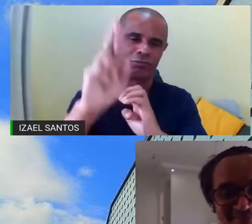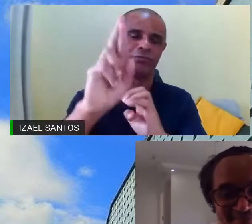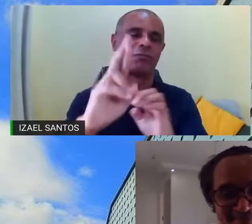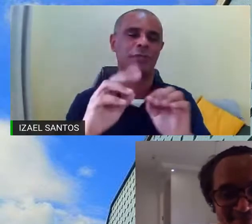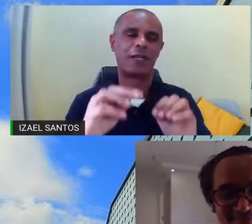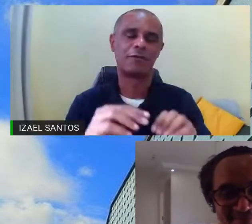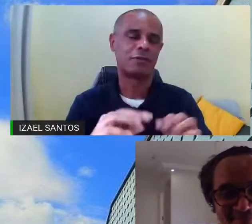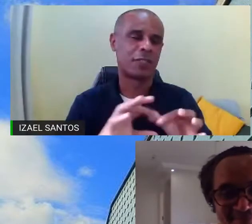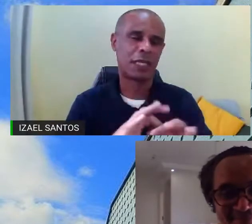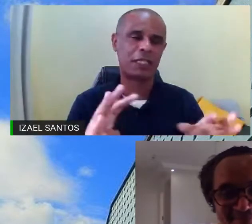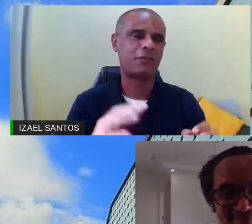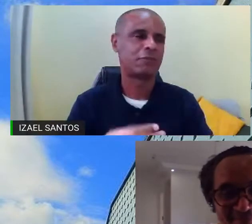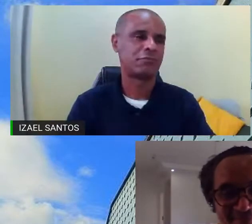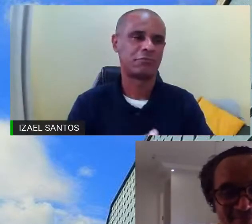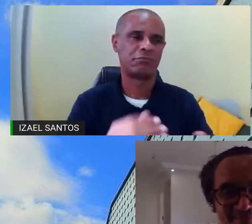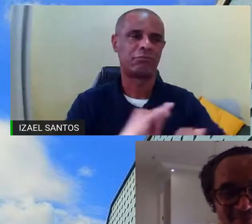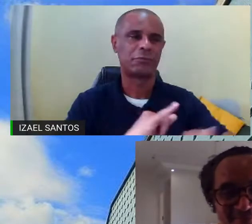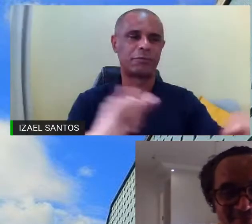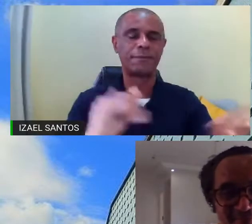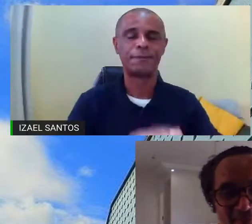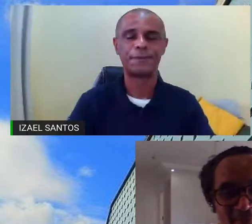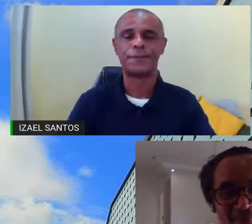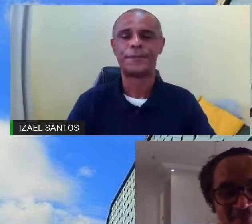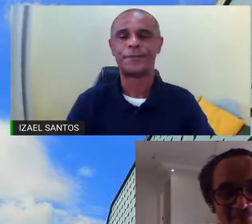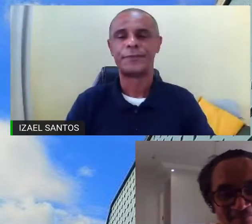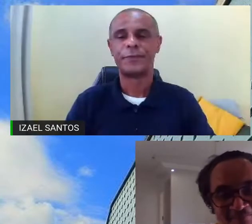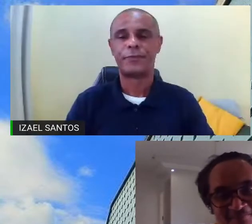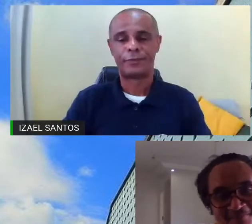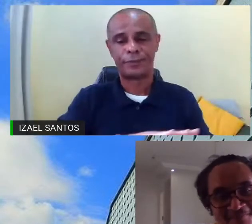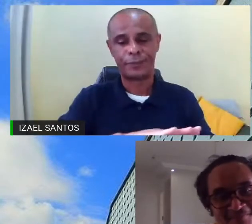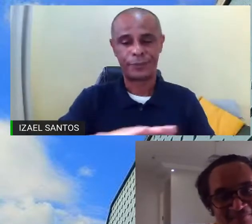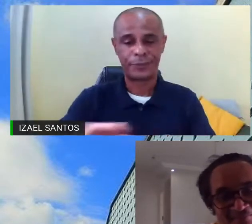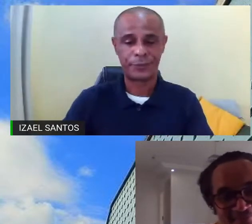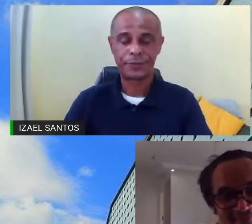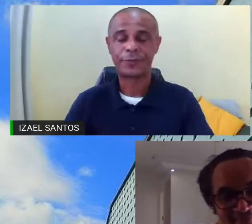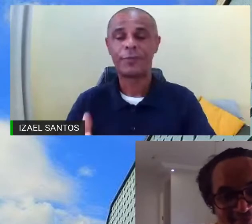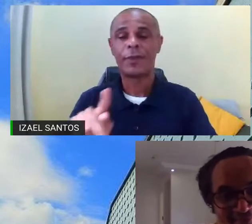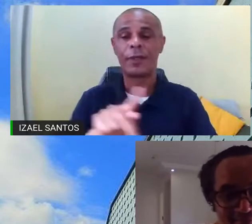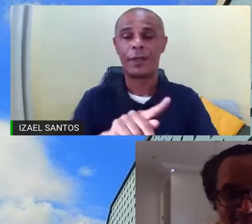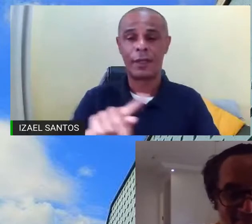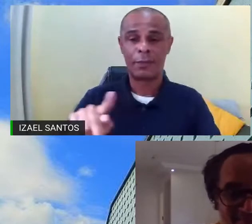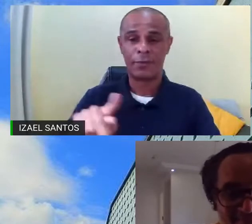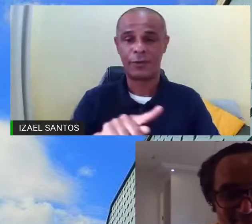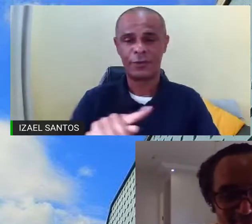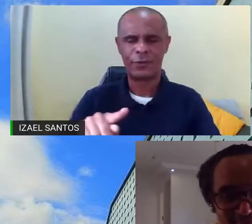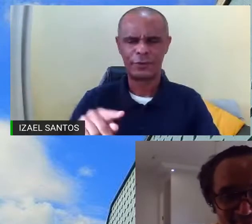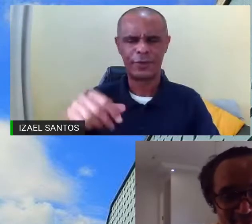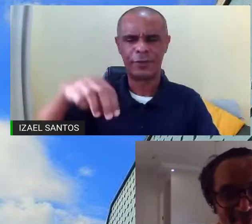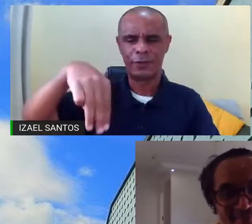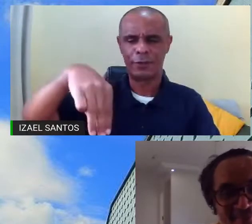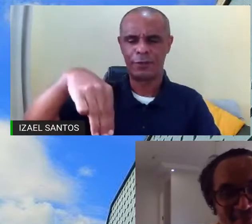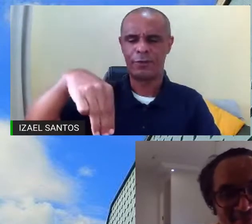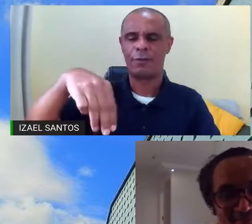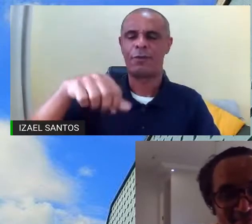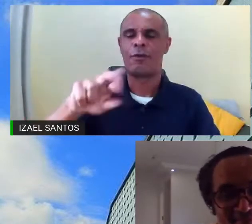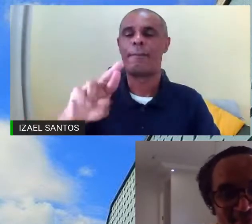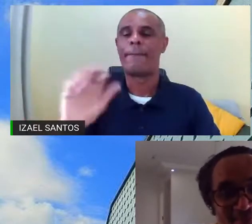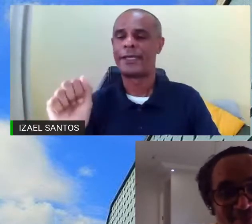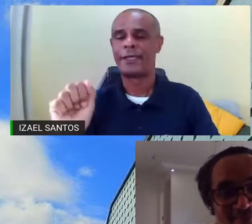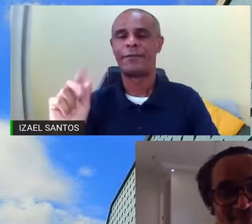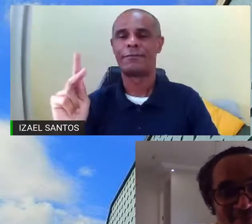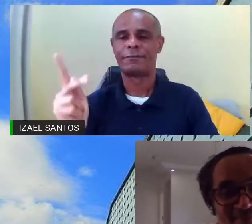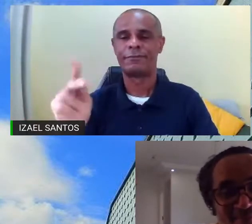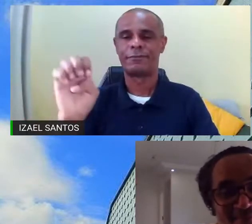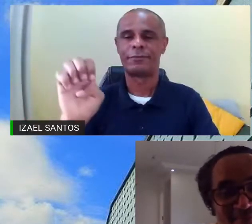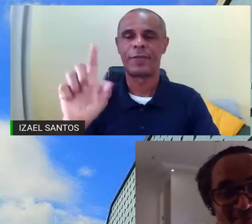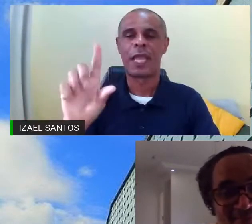Agora, essa menção à professora Maria Helena, né, que assina essas diretrizes, né? Realmente ela